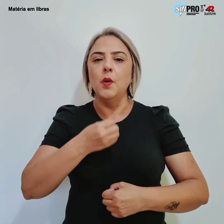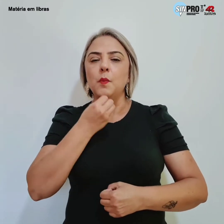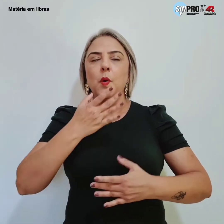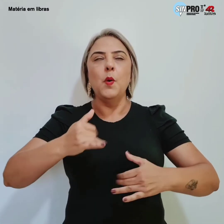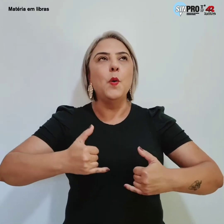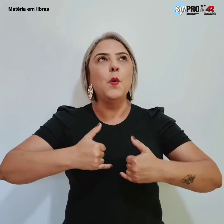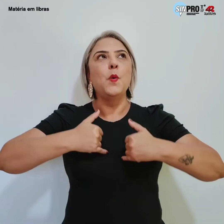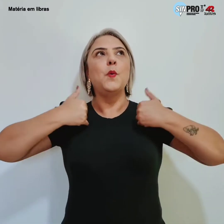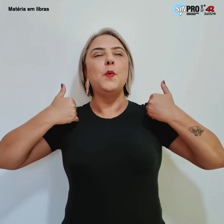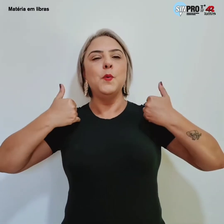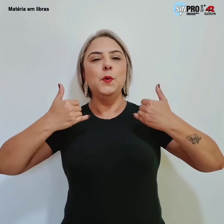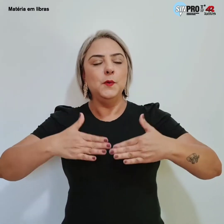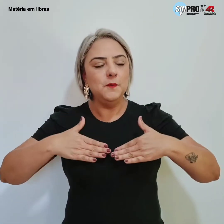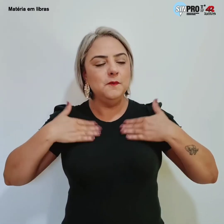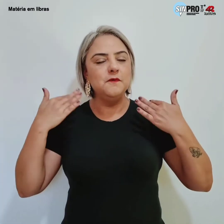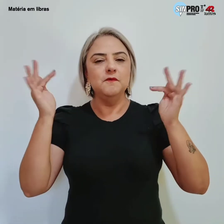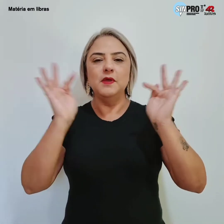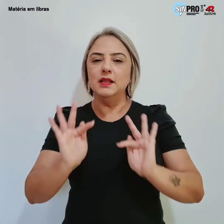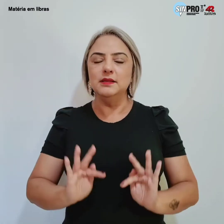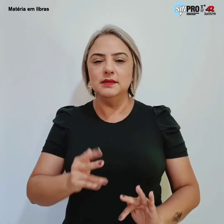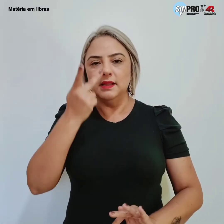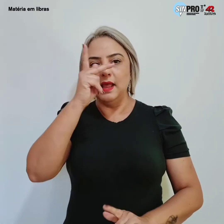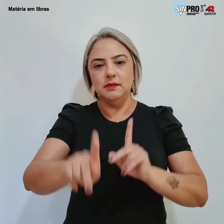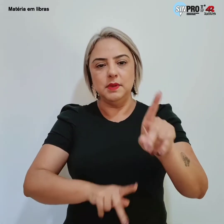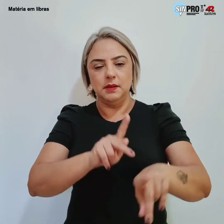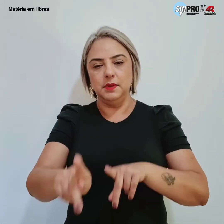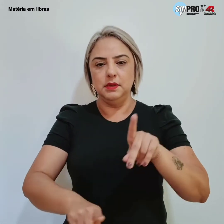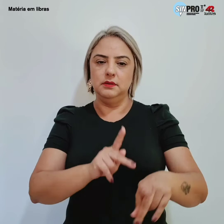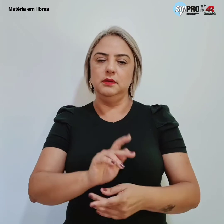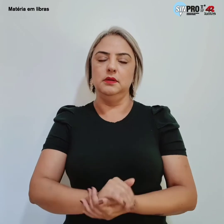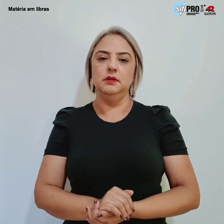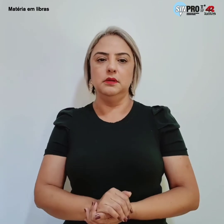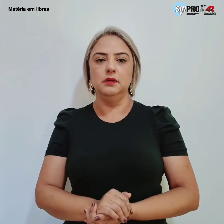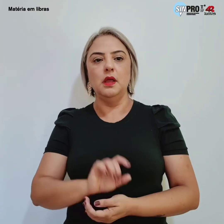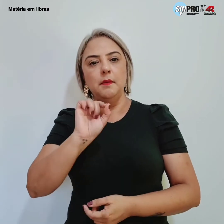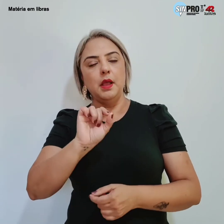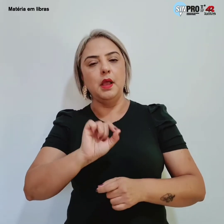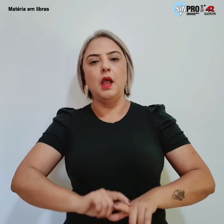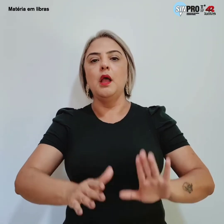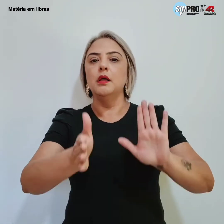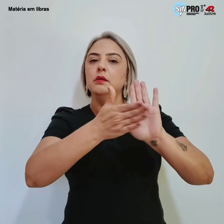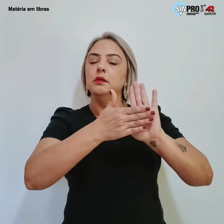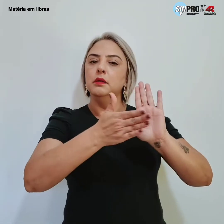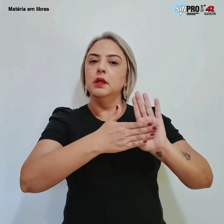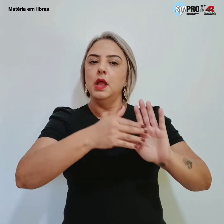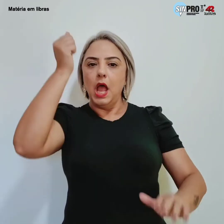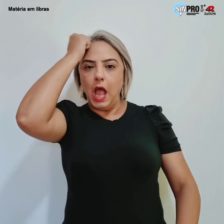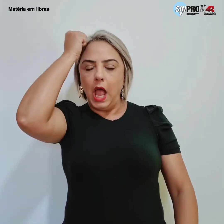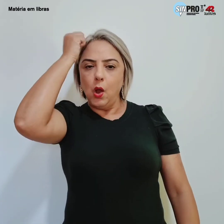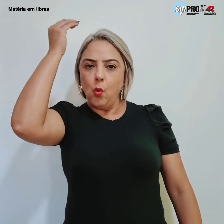dar orgulho e alegria para a população, diz ao justificar a campanha A Culpa é